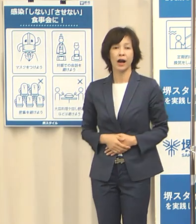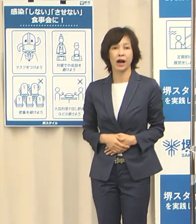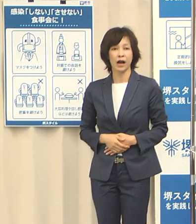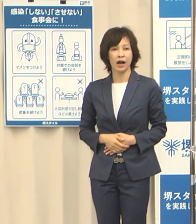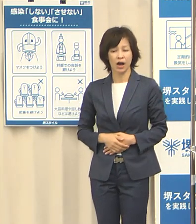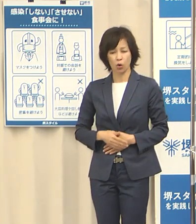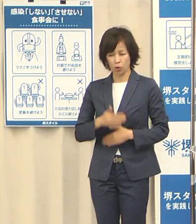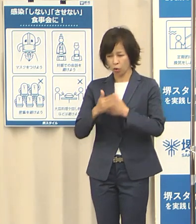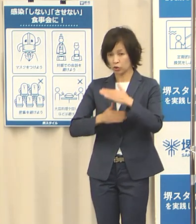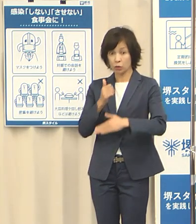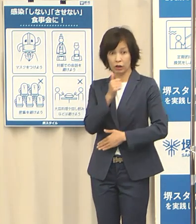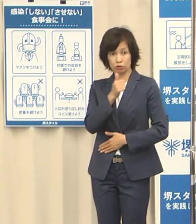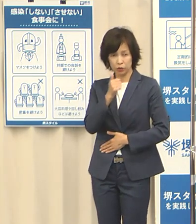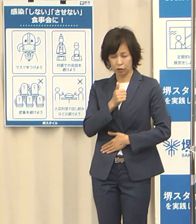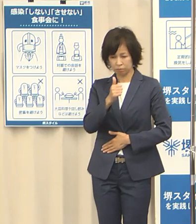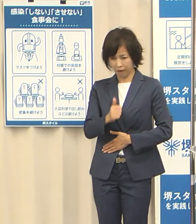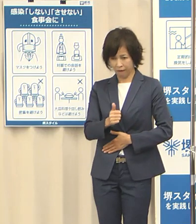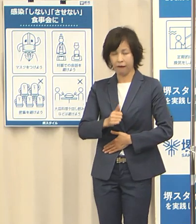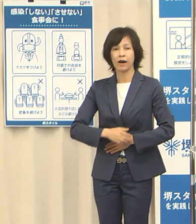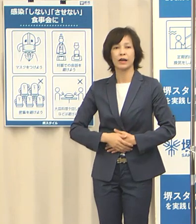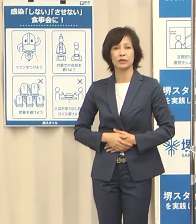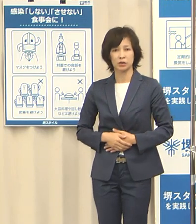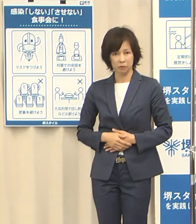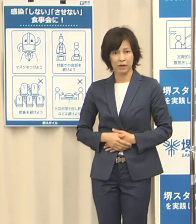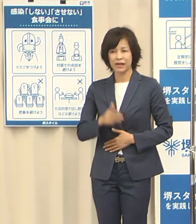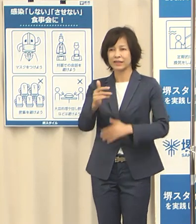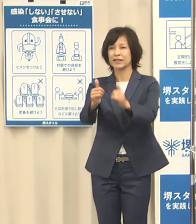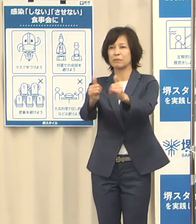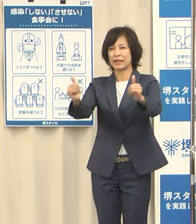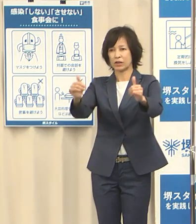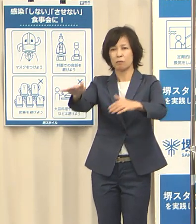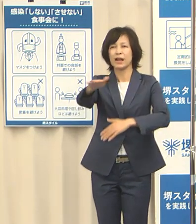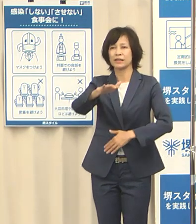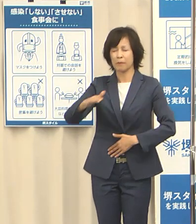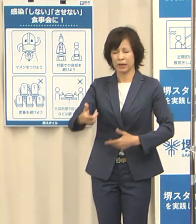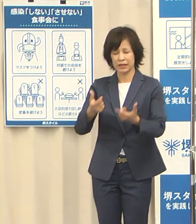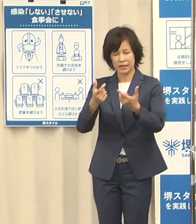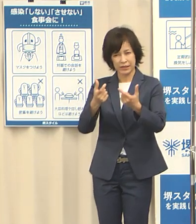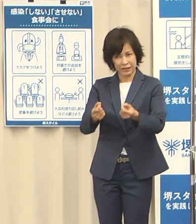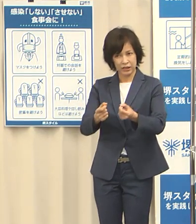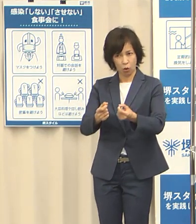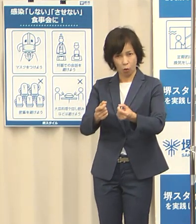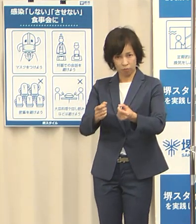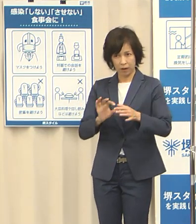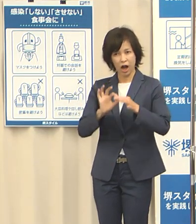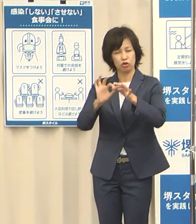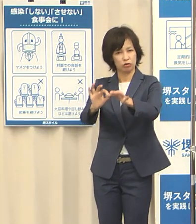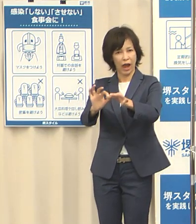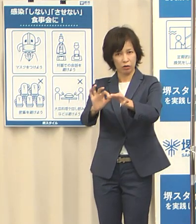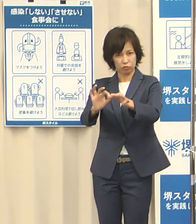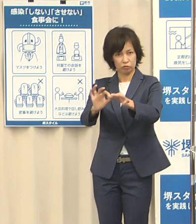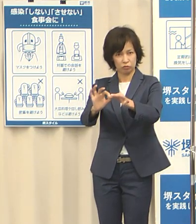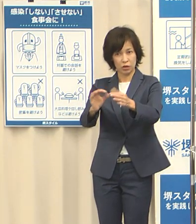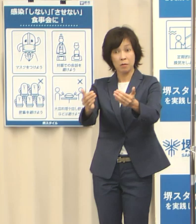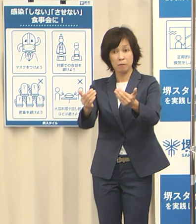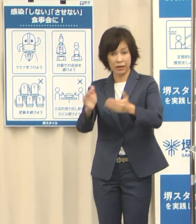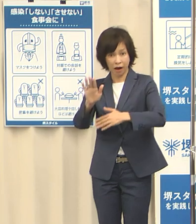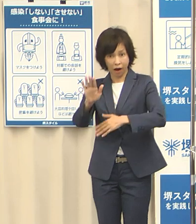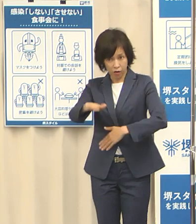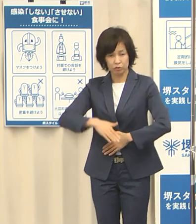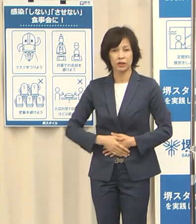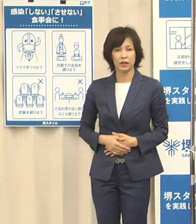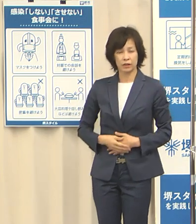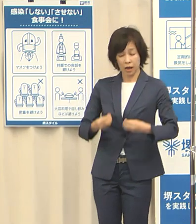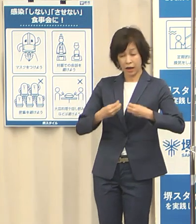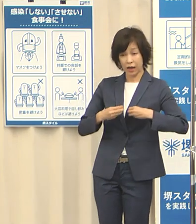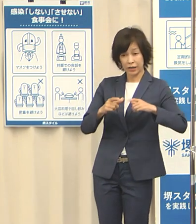手話通訳の方お越しいただくというのはやはり市民の皆さんにきちんと伝えるべきことがある、そして特にその感